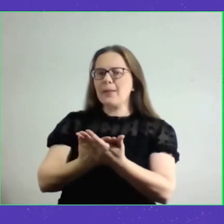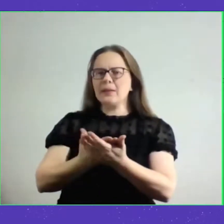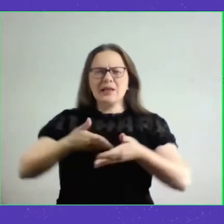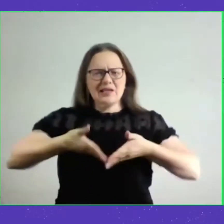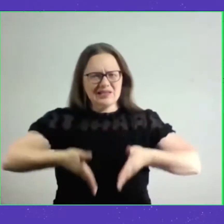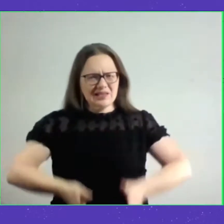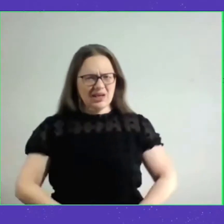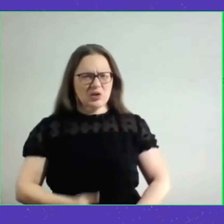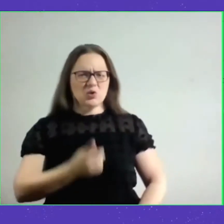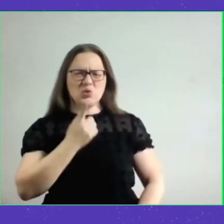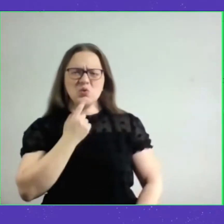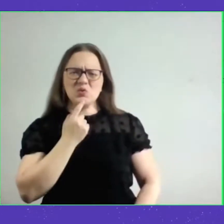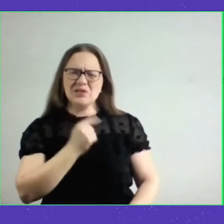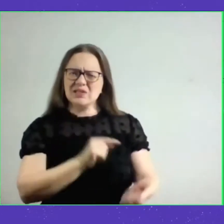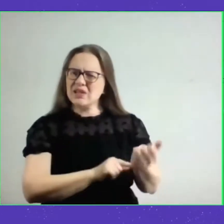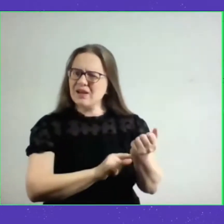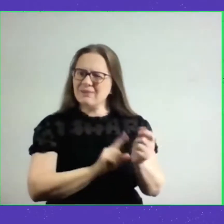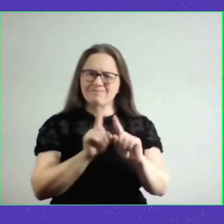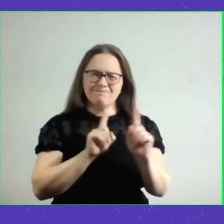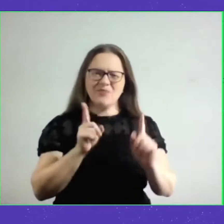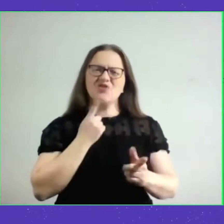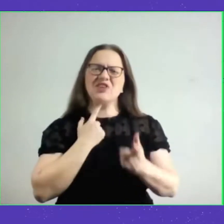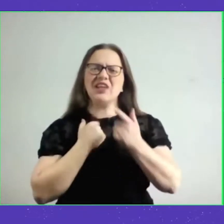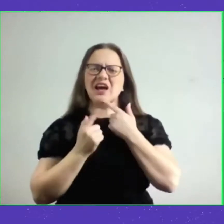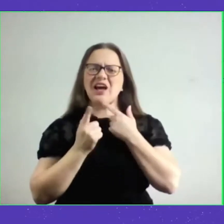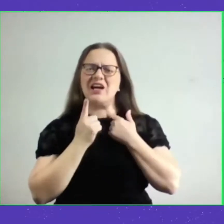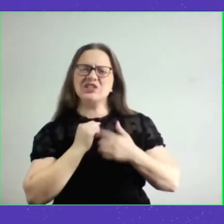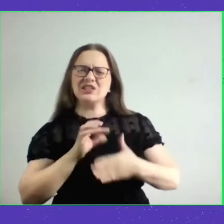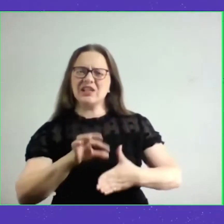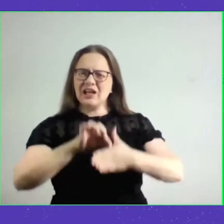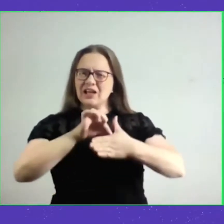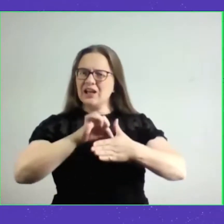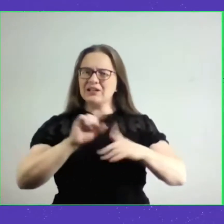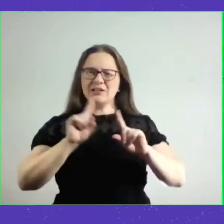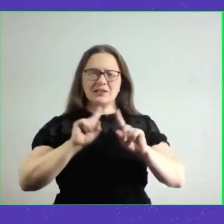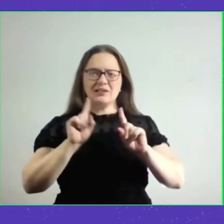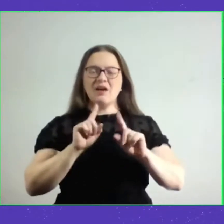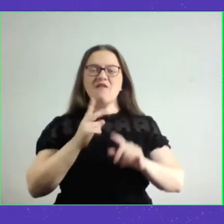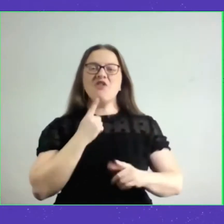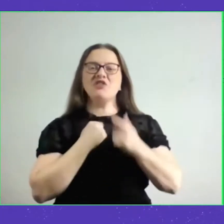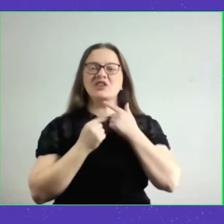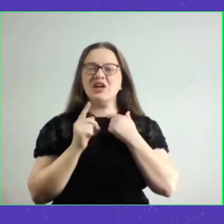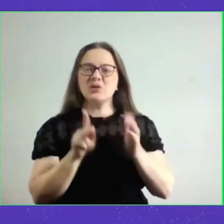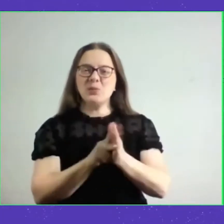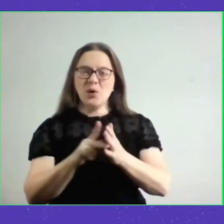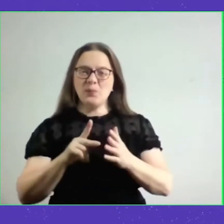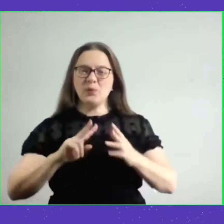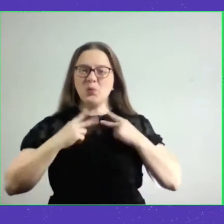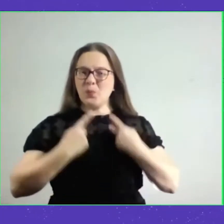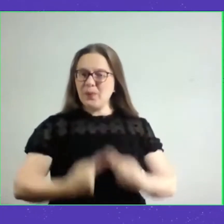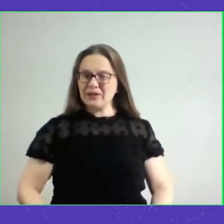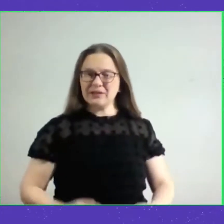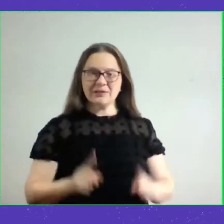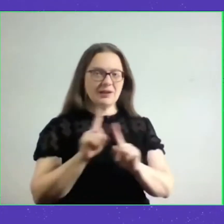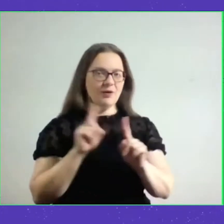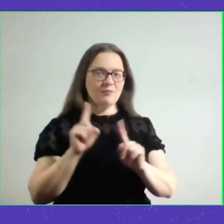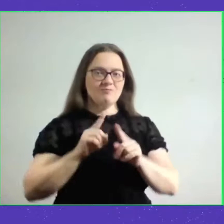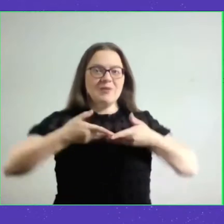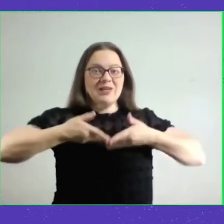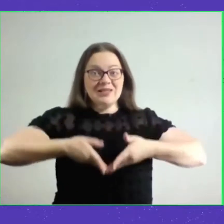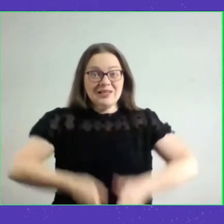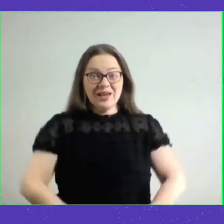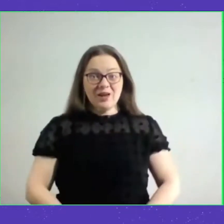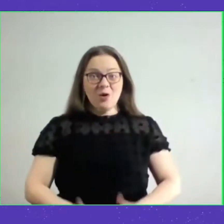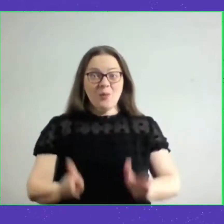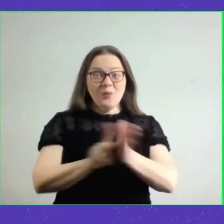da vontade da carne, nem da vontade do homem, mas de Deus. Nós